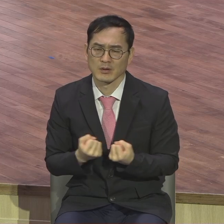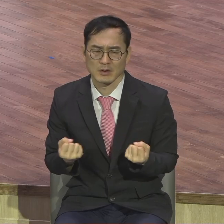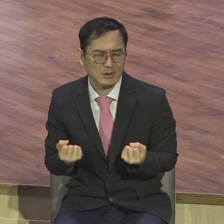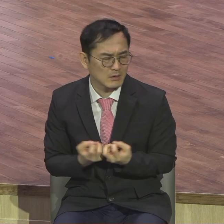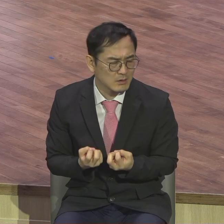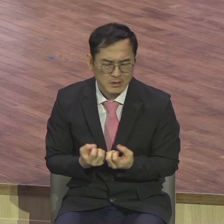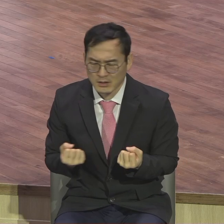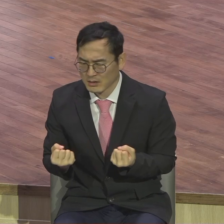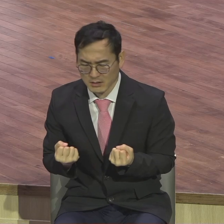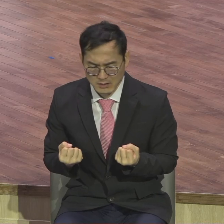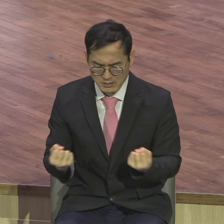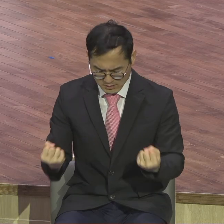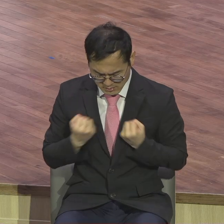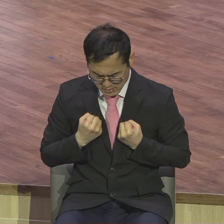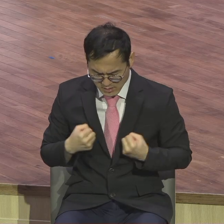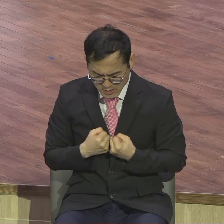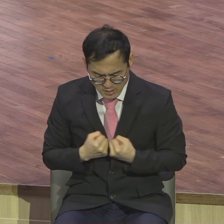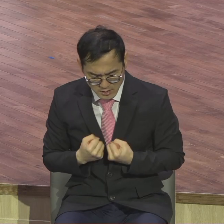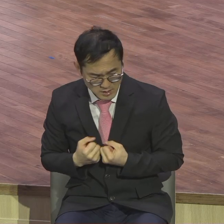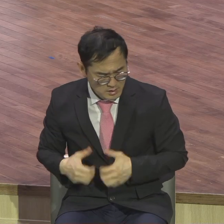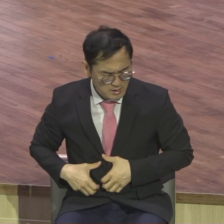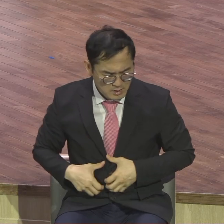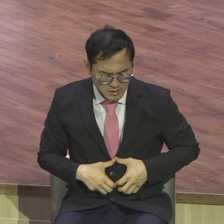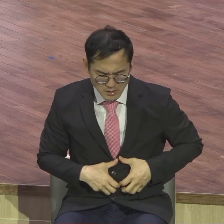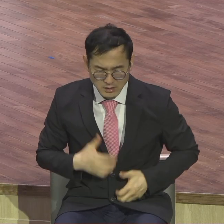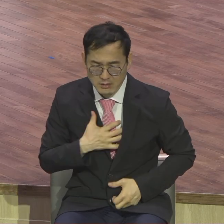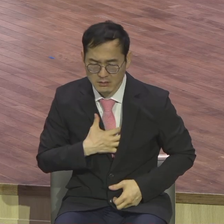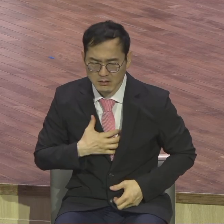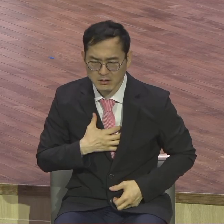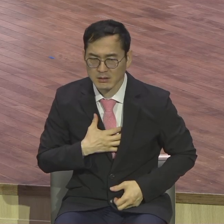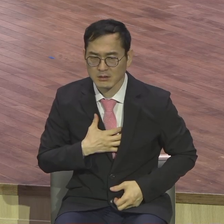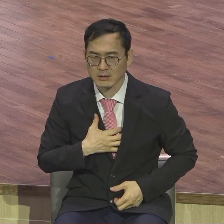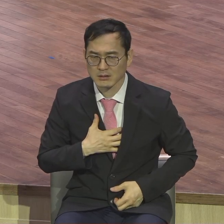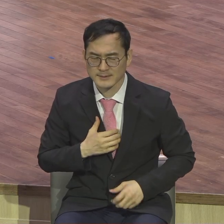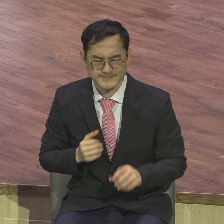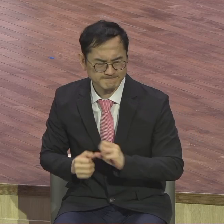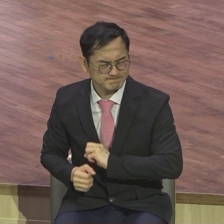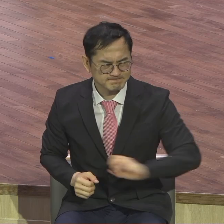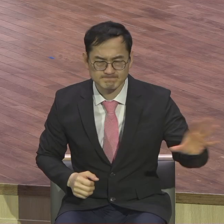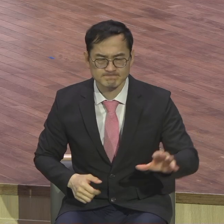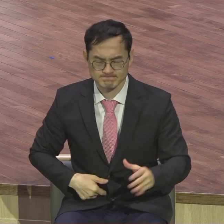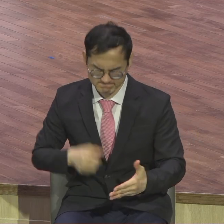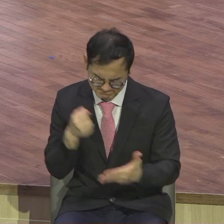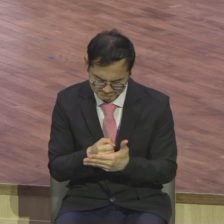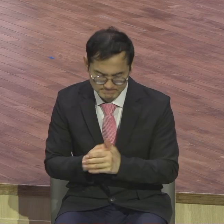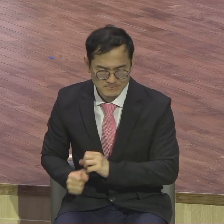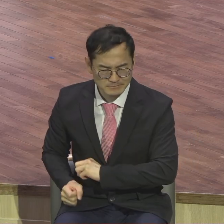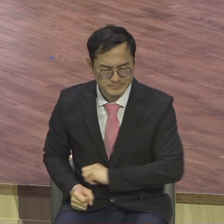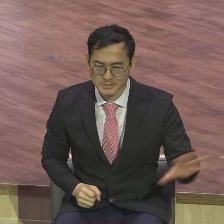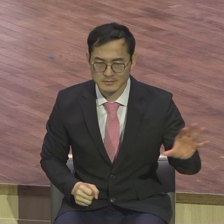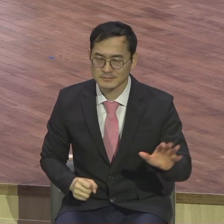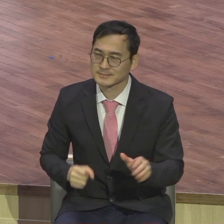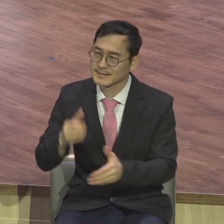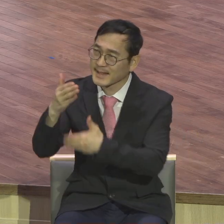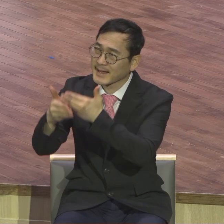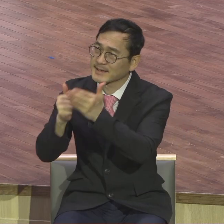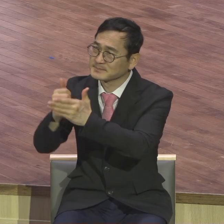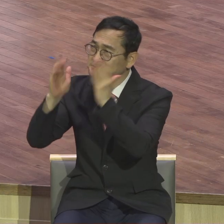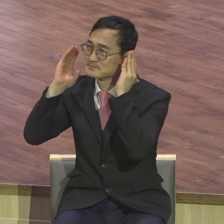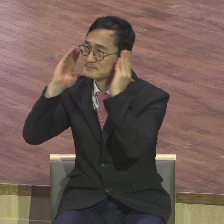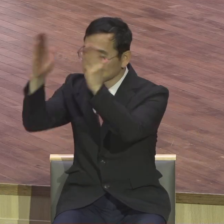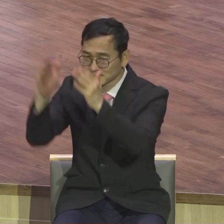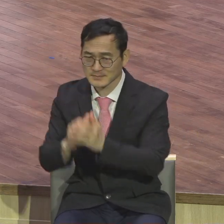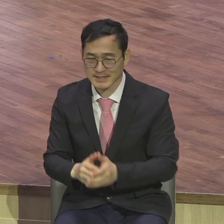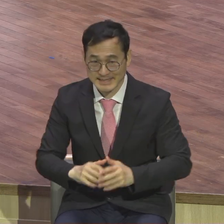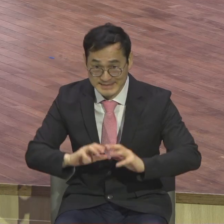여러분은 하나님이 주시는 힘을 가지고 여러분도 살고 이웃도 살리내는 이런 세상 살리는 자리에